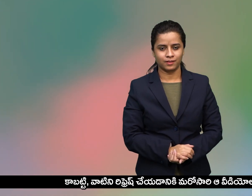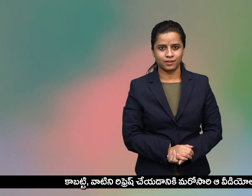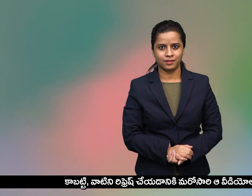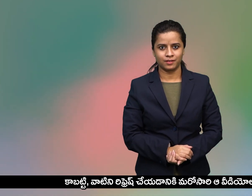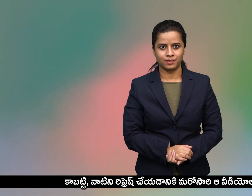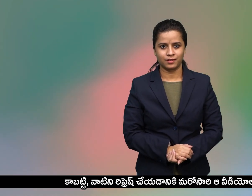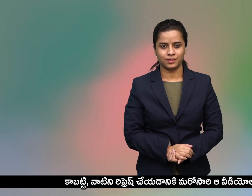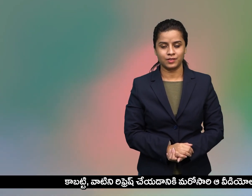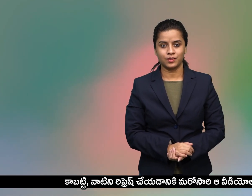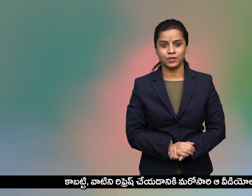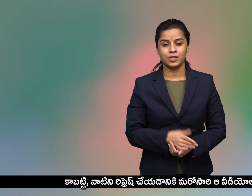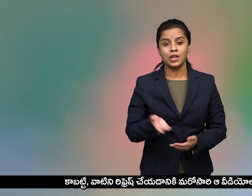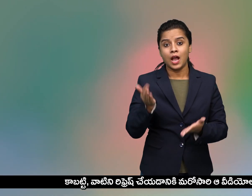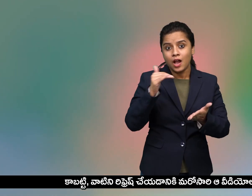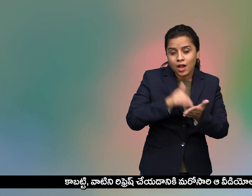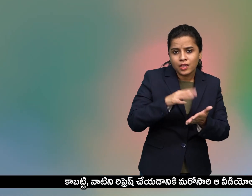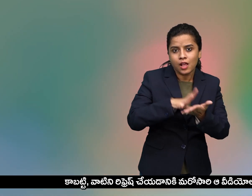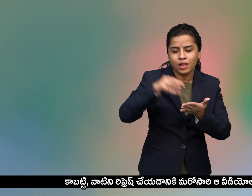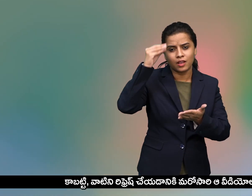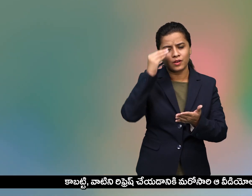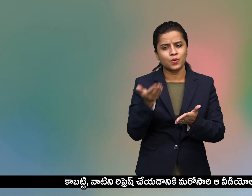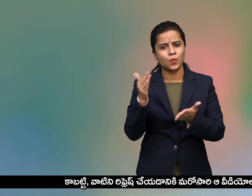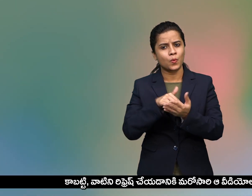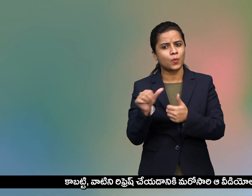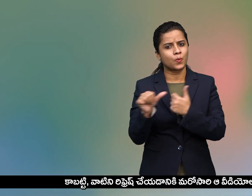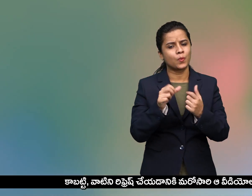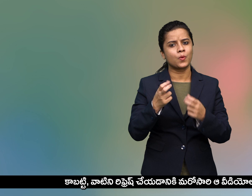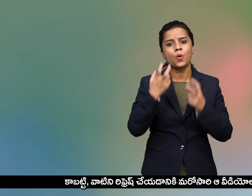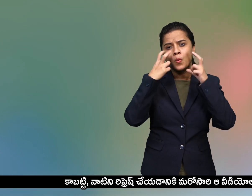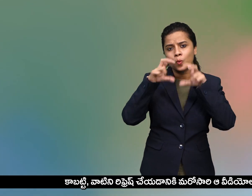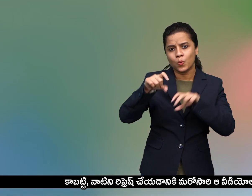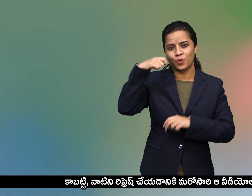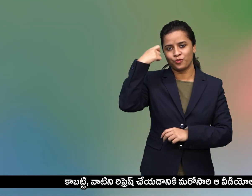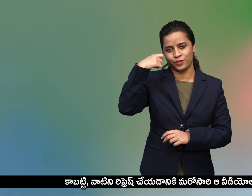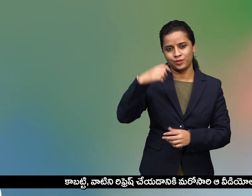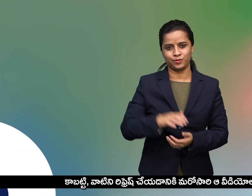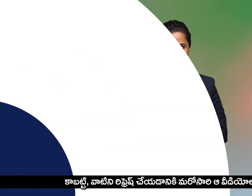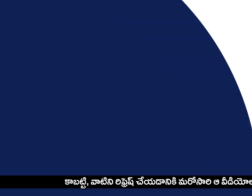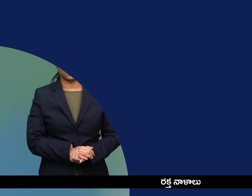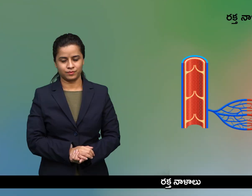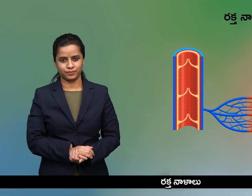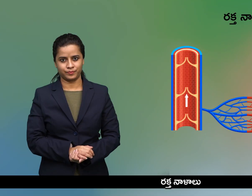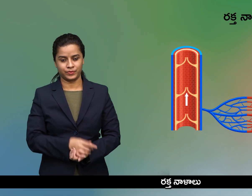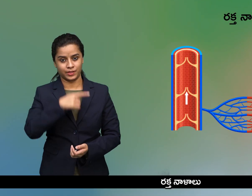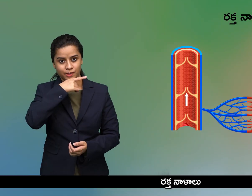కాబట్టి వాటిని రీఫ్రెష్ చేయడానికి మరోసారి ఆ వీడియోలను చూడండి. రక్తనాళాలు.